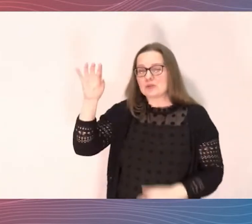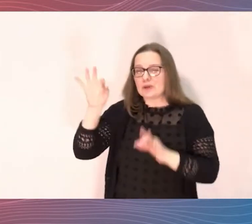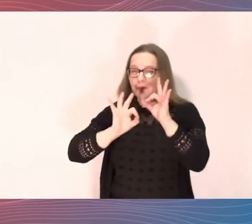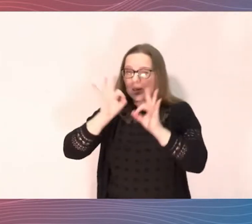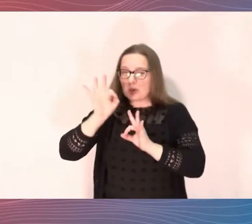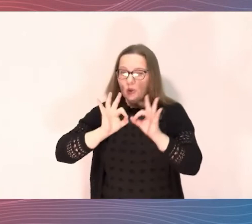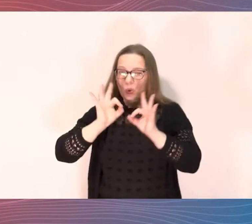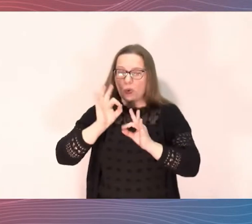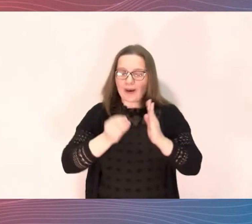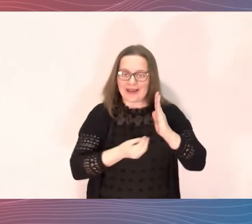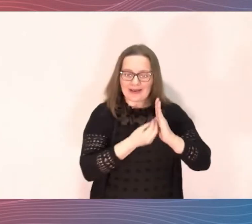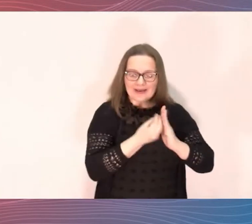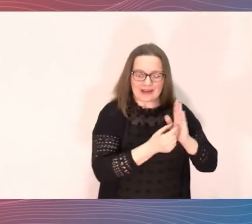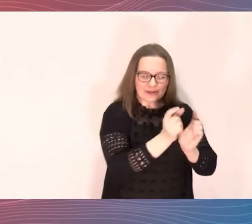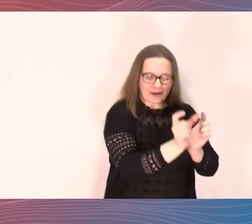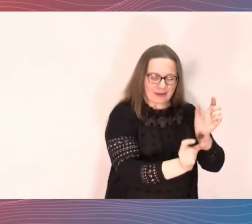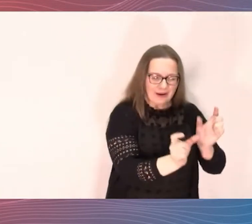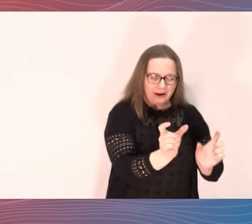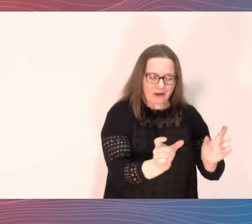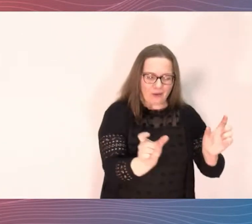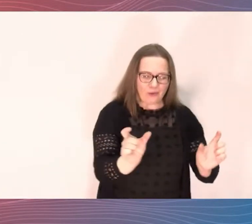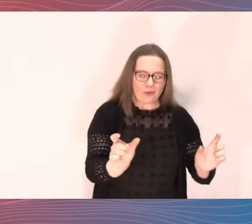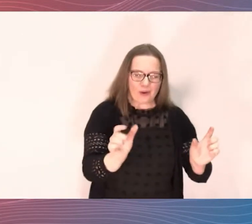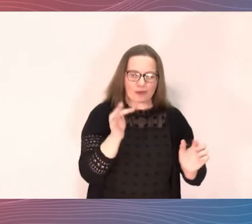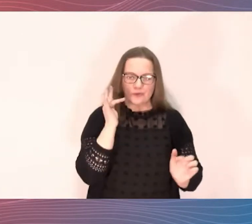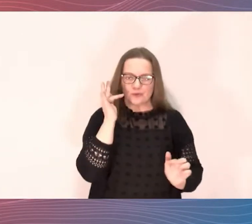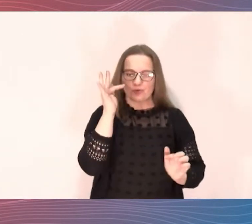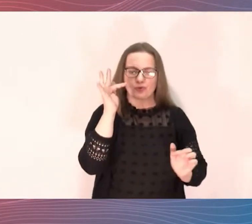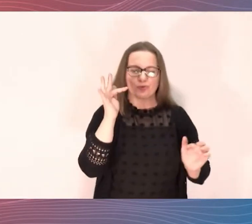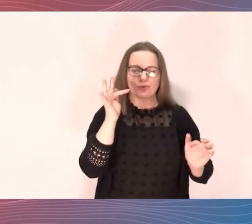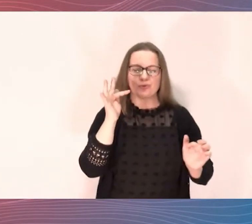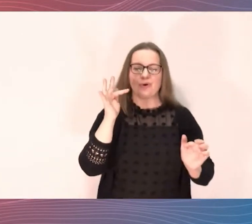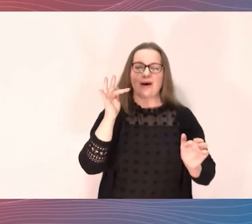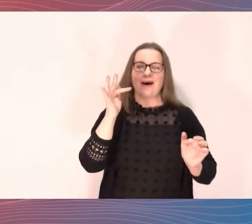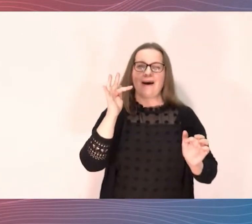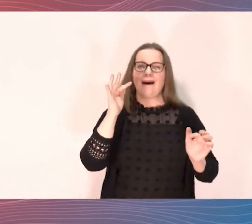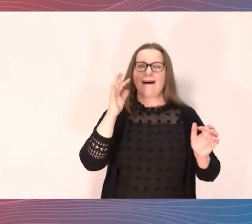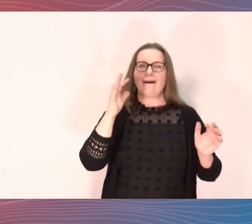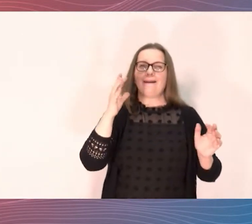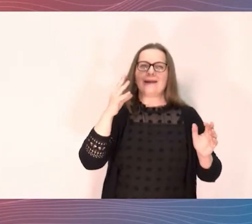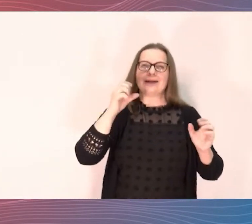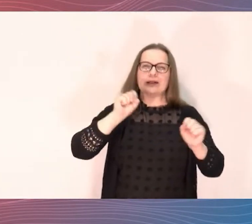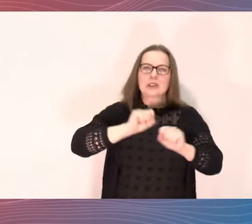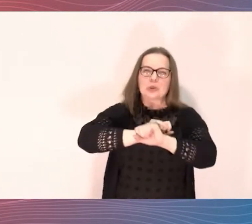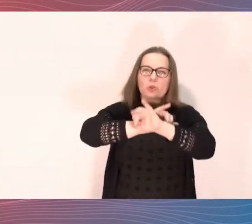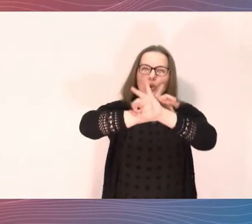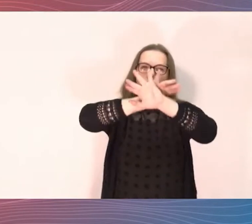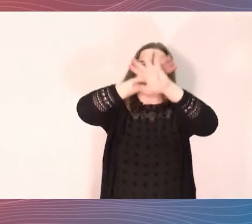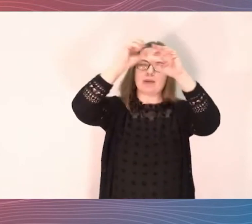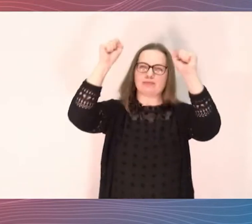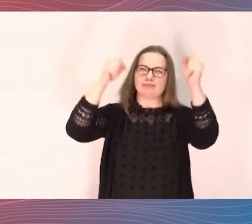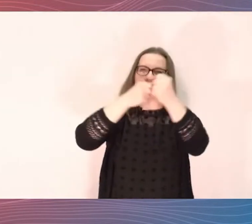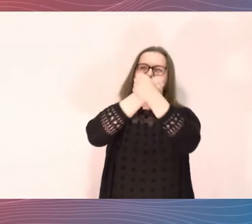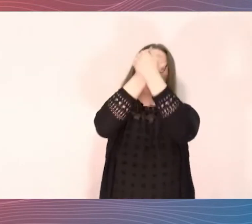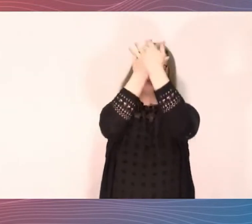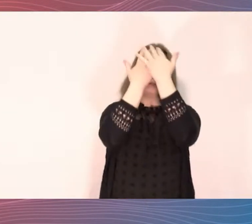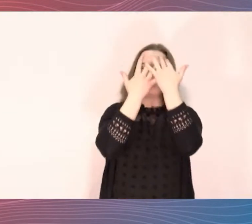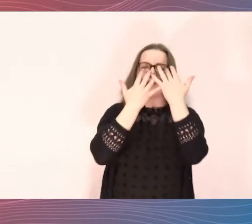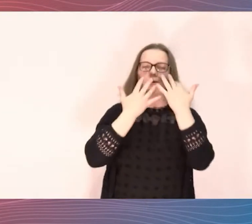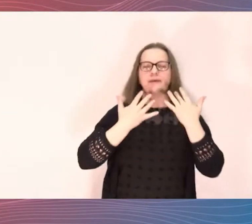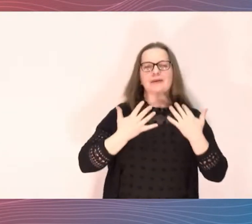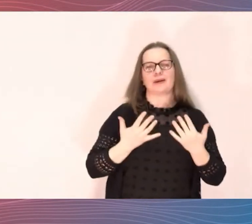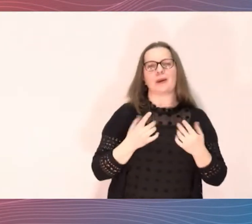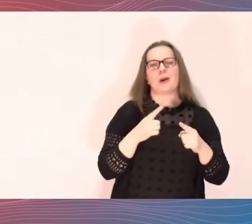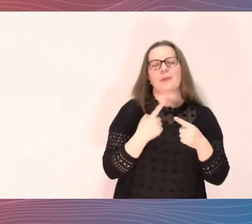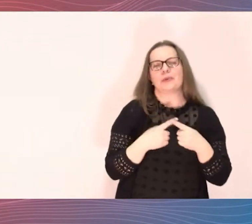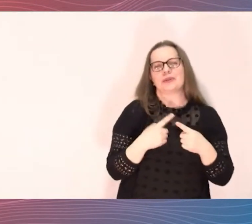Ele, o nosso capitão, que está nos conduzindo para a glória, aperfeiçoasse por meio de sofrimentos o